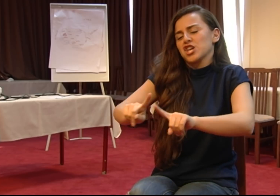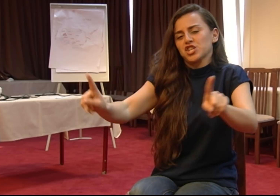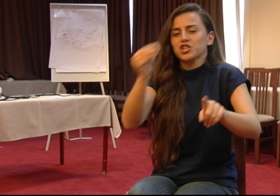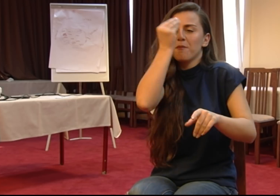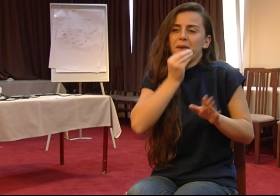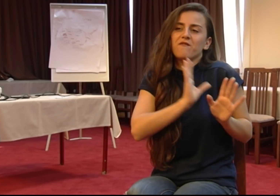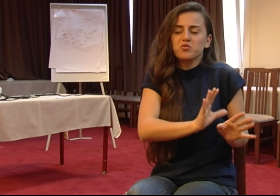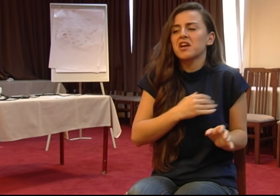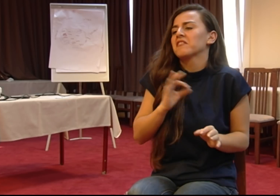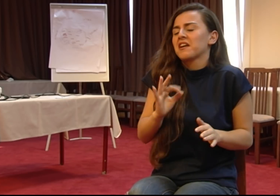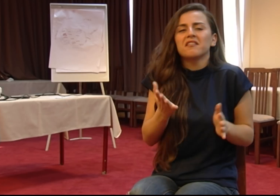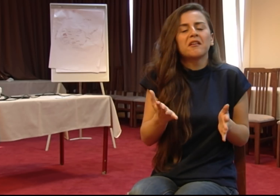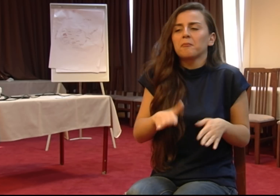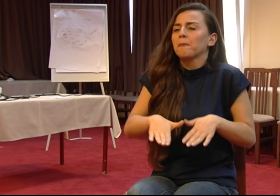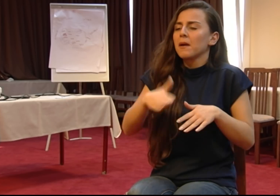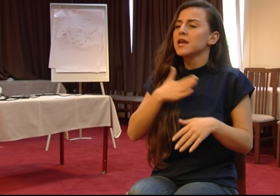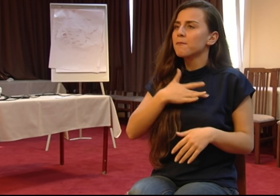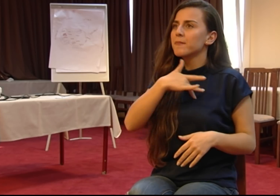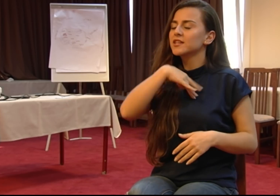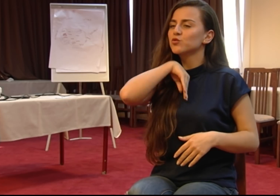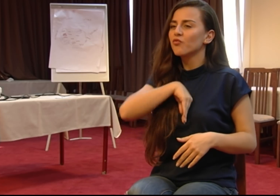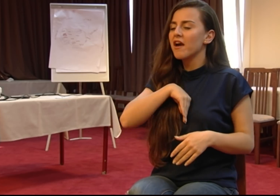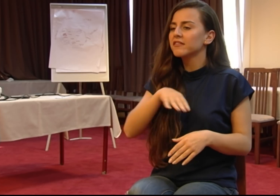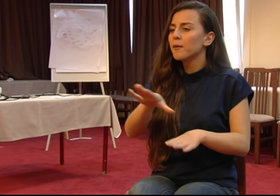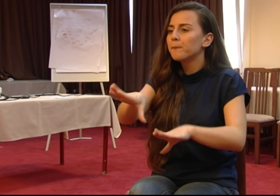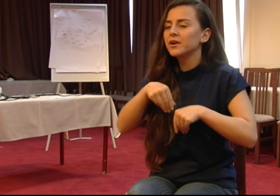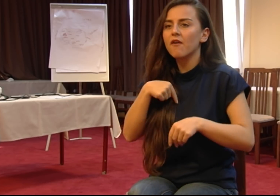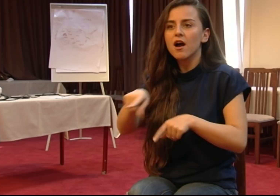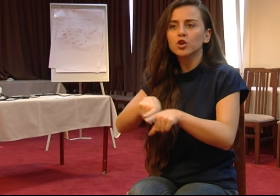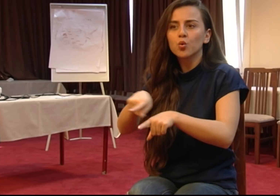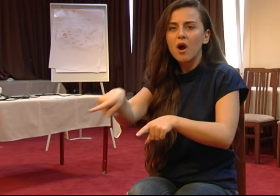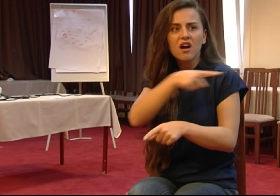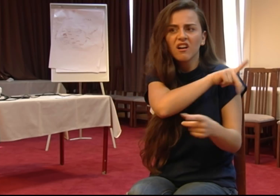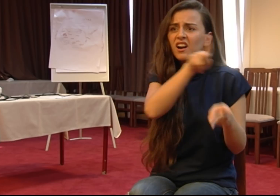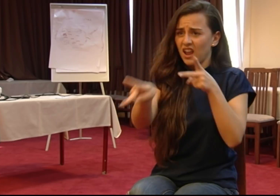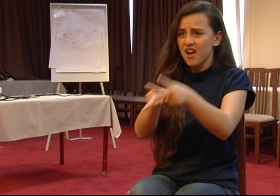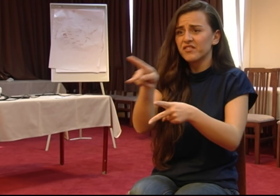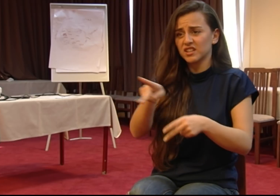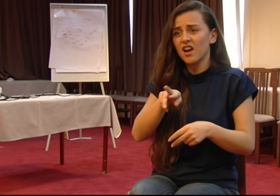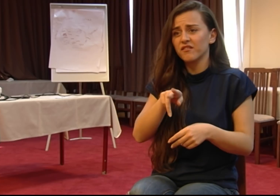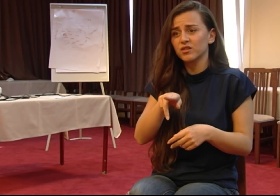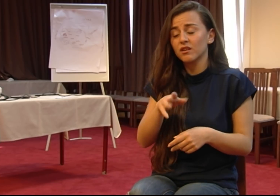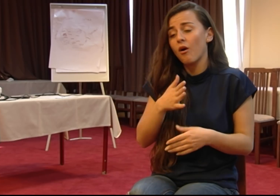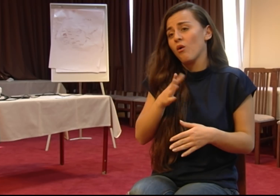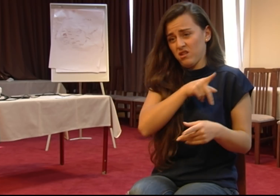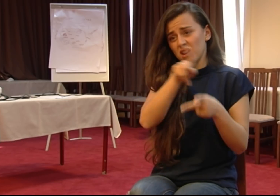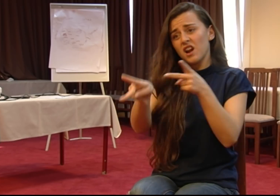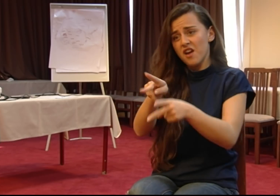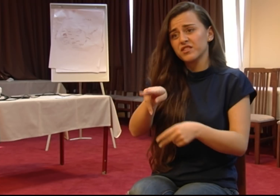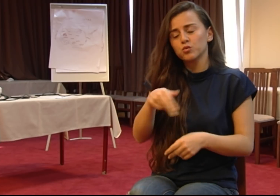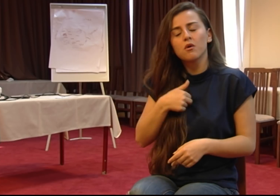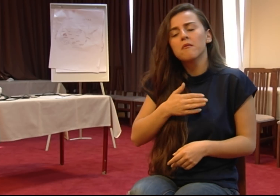кај нас православните». А мене срцето ми го голташе секој разговор со другарка ми на тема за Господ Исус